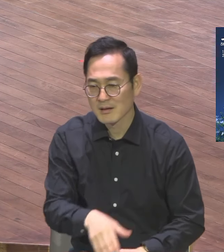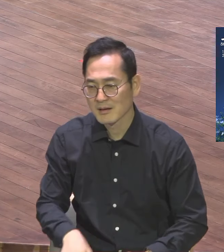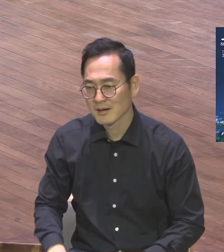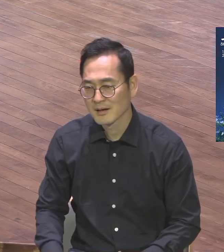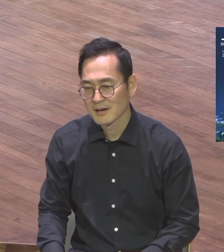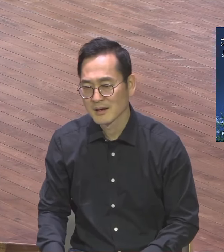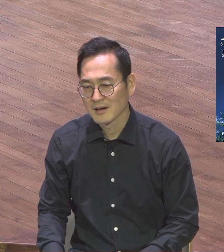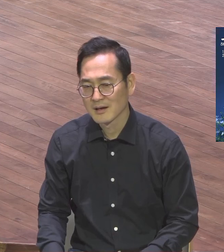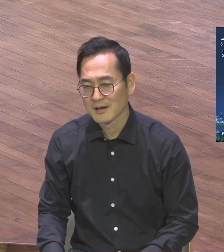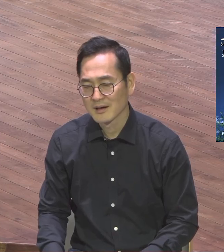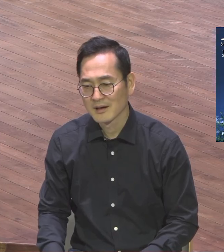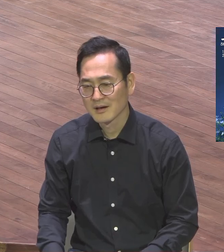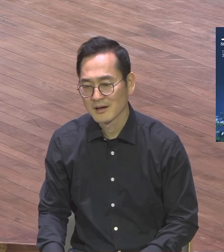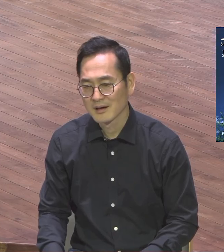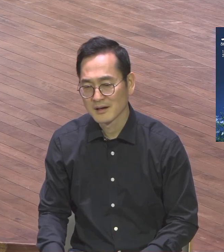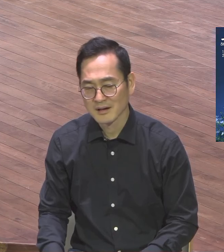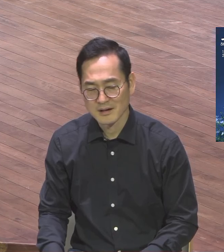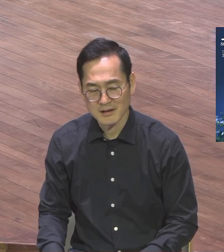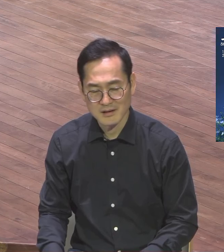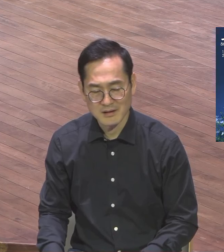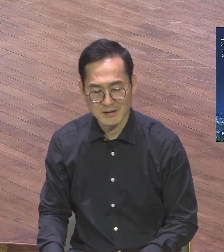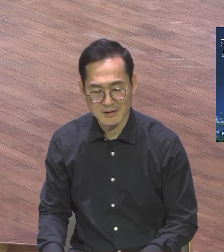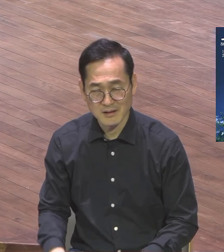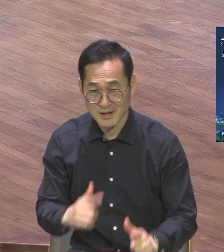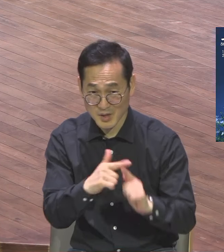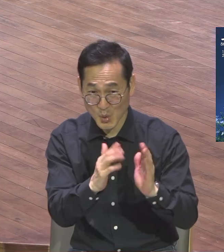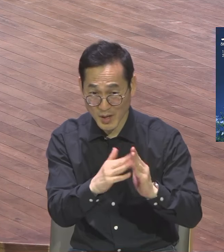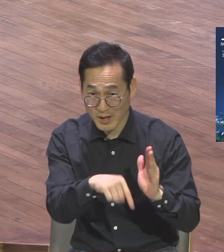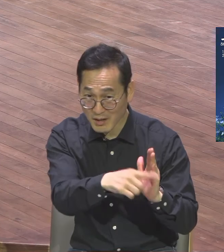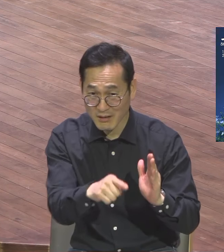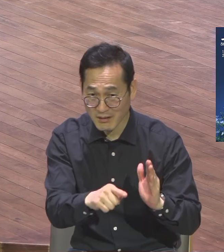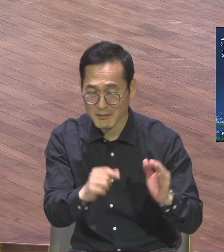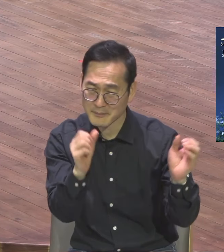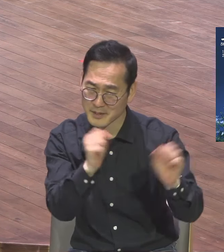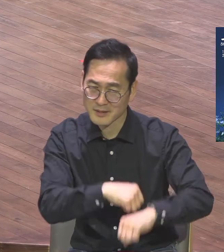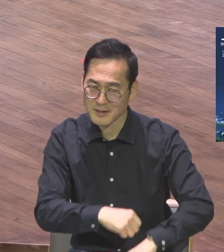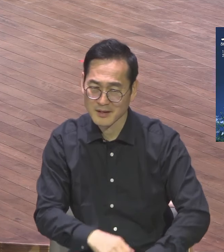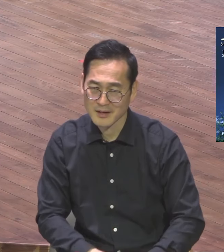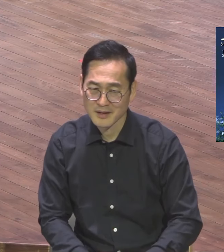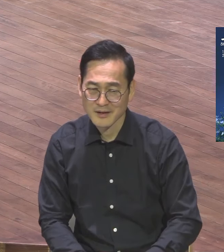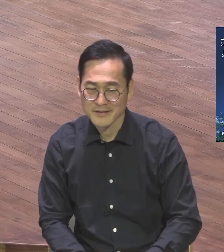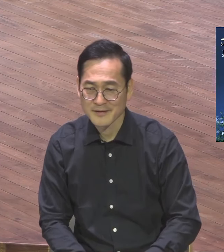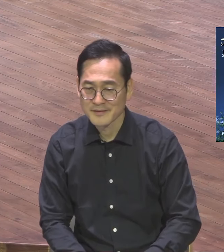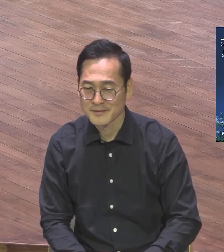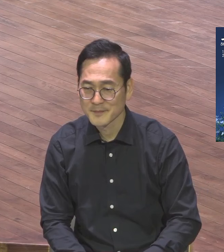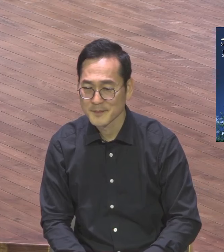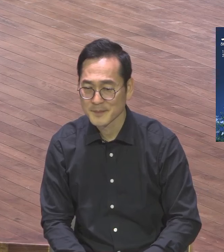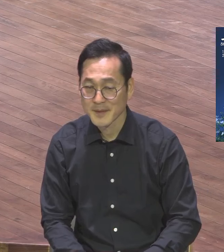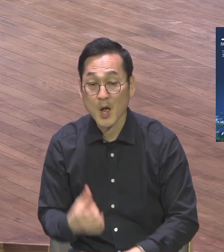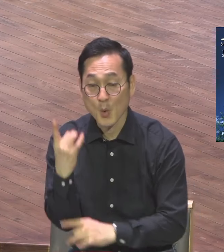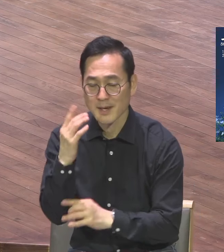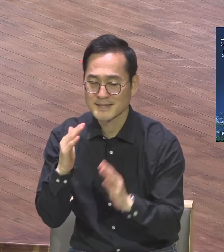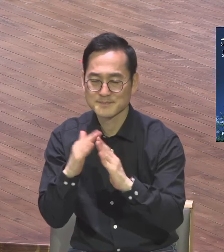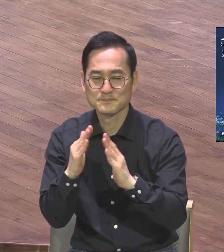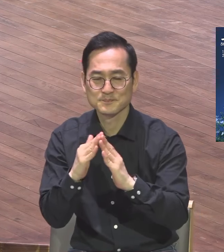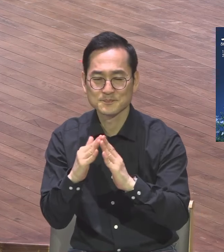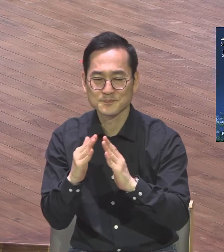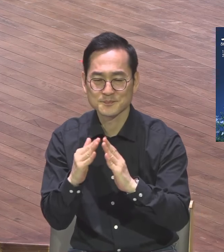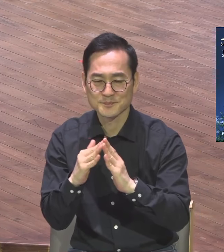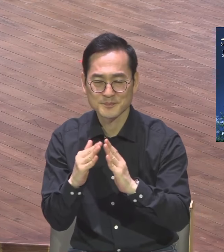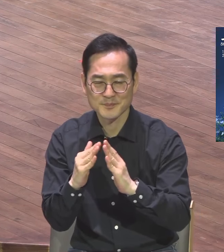그냥 갈가본단 말이에요. 그리고 어떻게 그 지교에 있겠어요. 지교에 못 있지. 지교 중심으로 돌았는데 그 교회